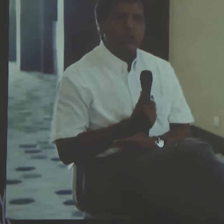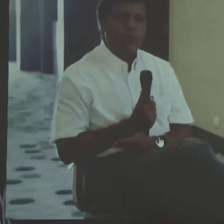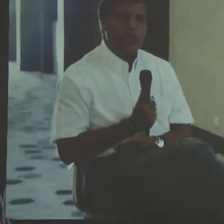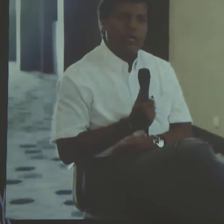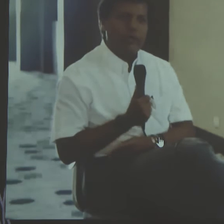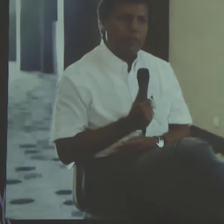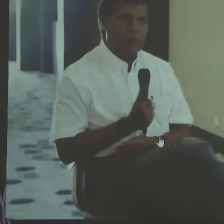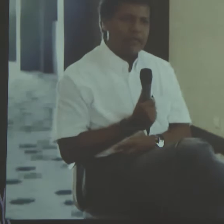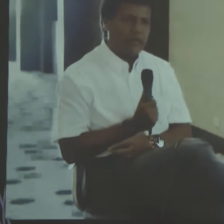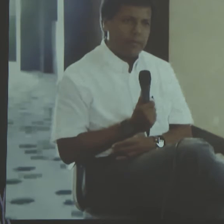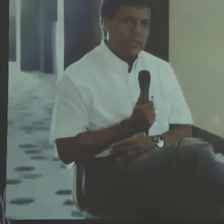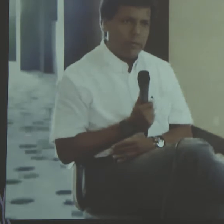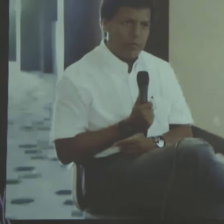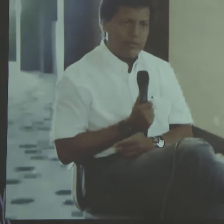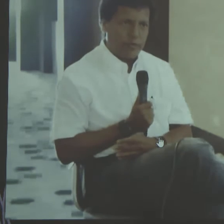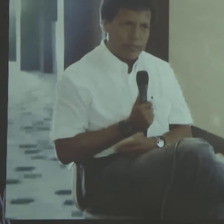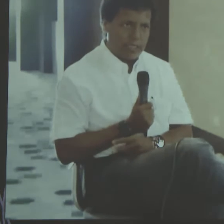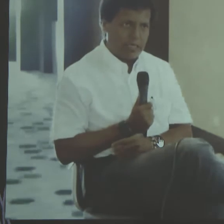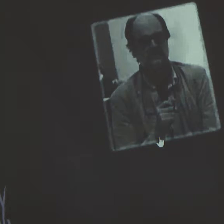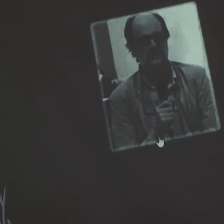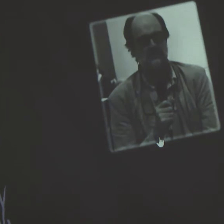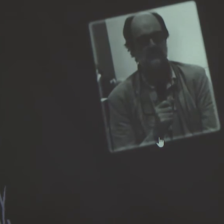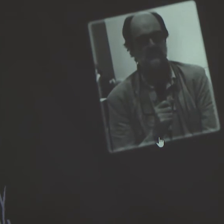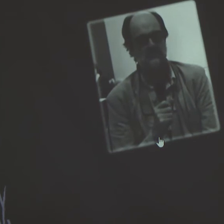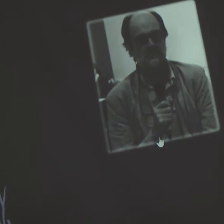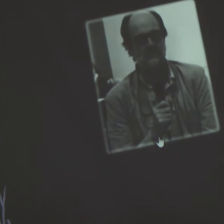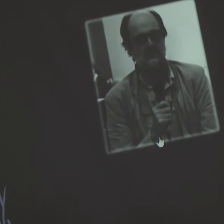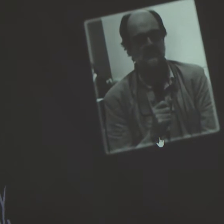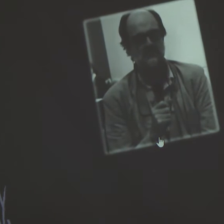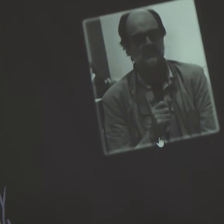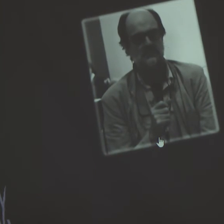televisión, incluida la que va por plataformas y por plataformas de internet.